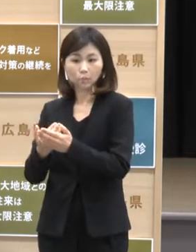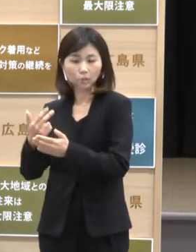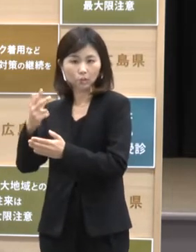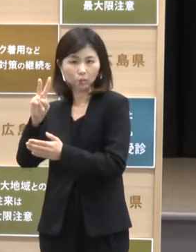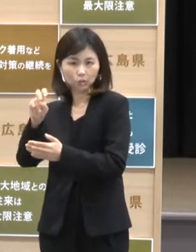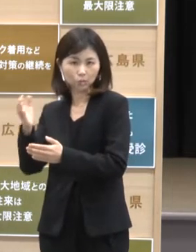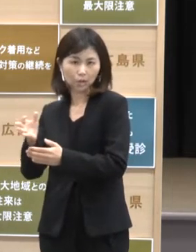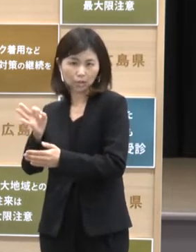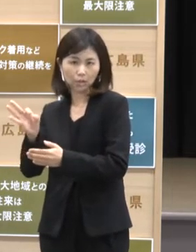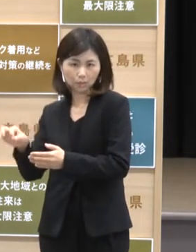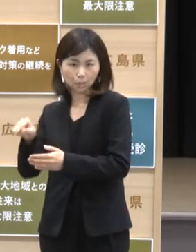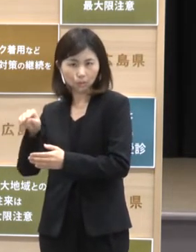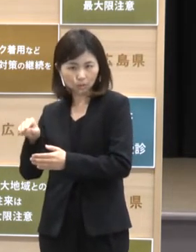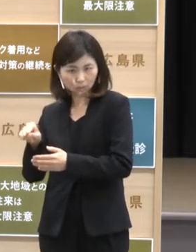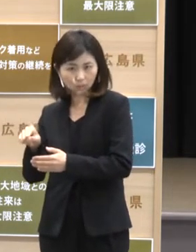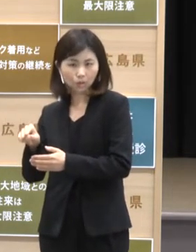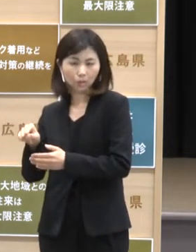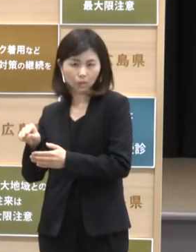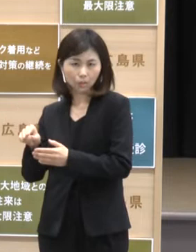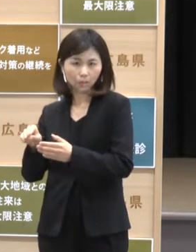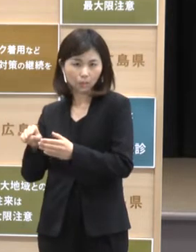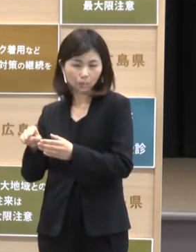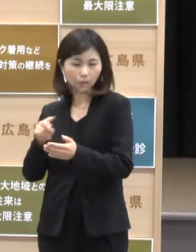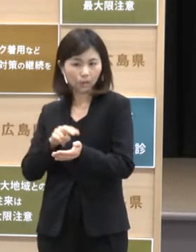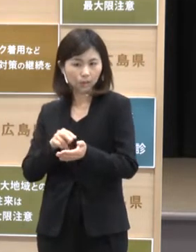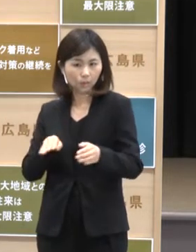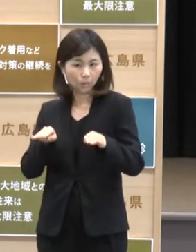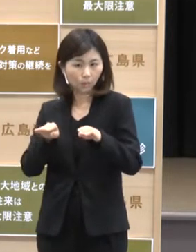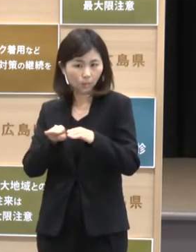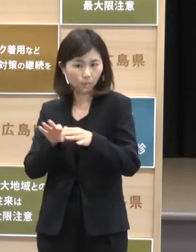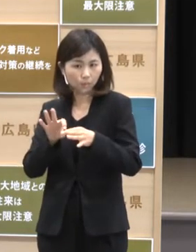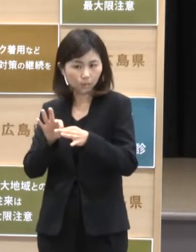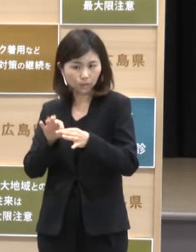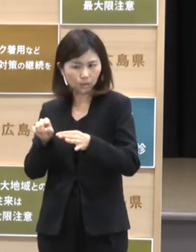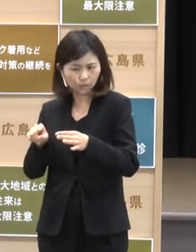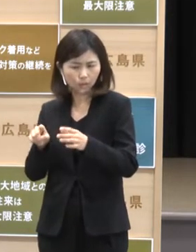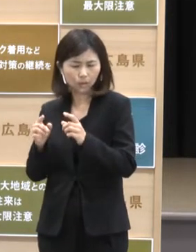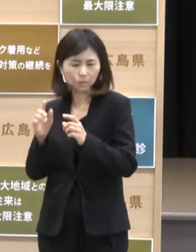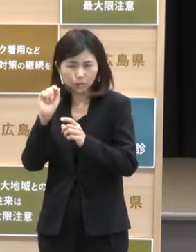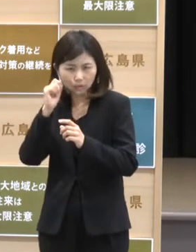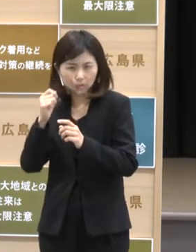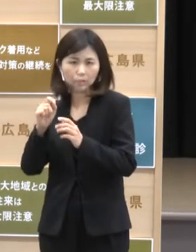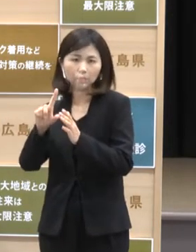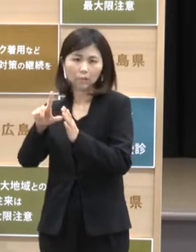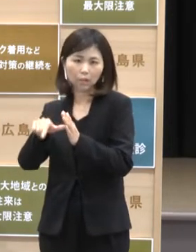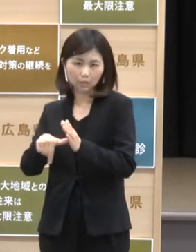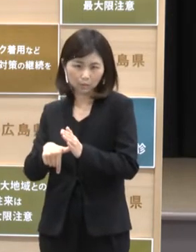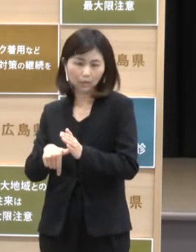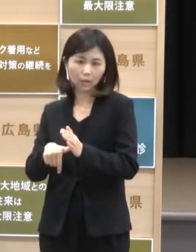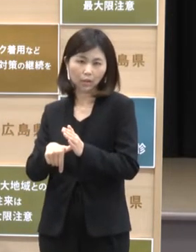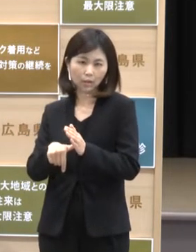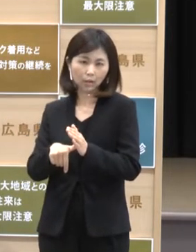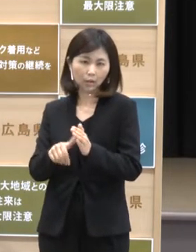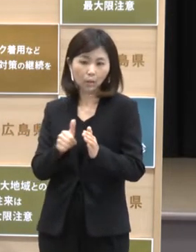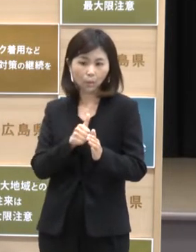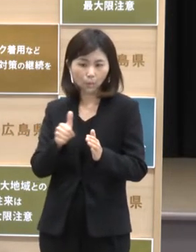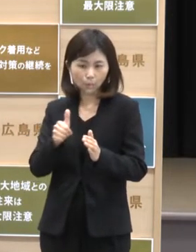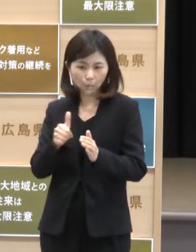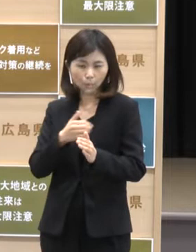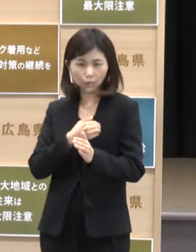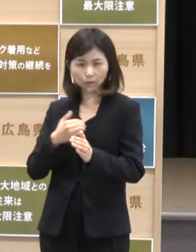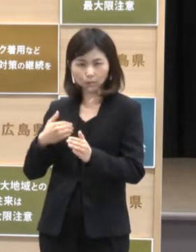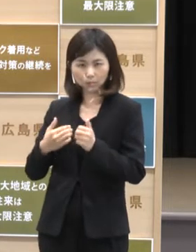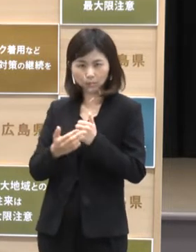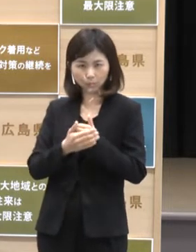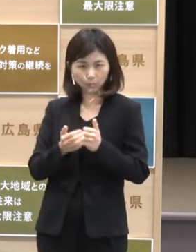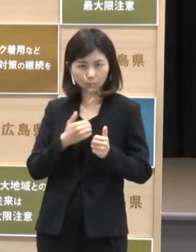連携医療機関での対応が難しい施設については、往診可能医療機関としてご協力くださる